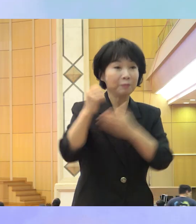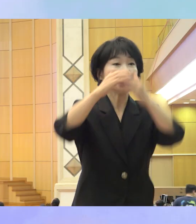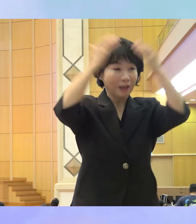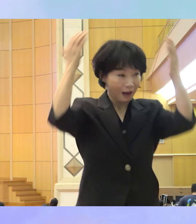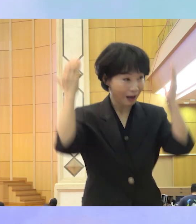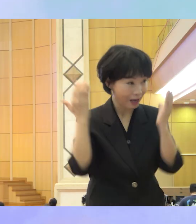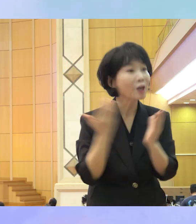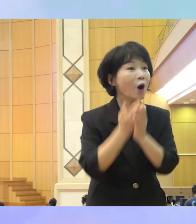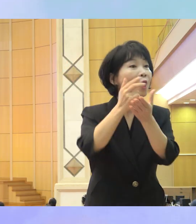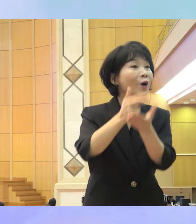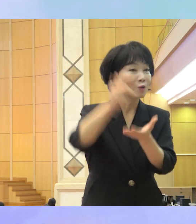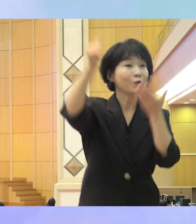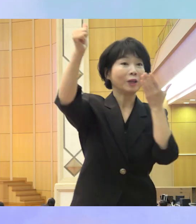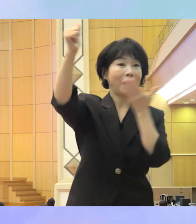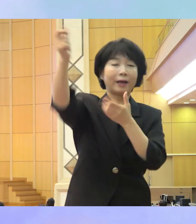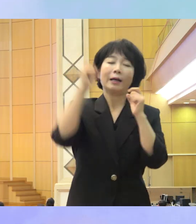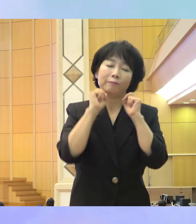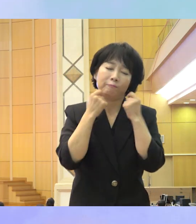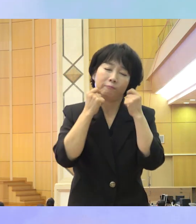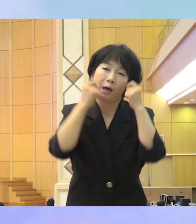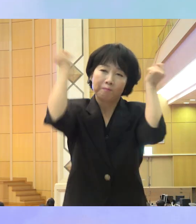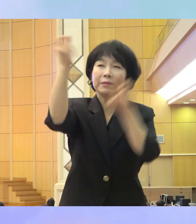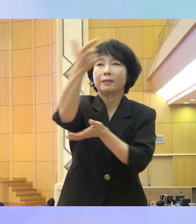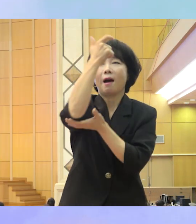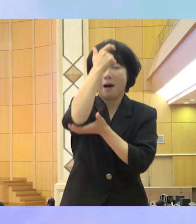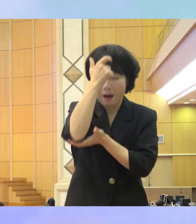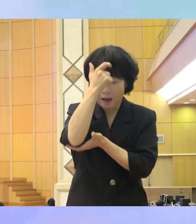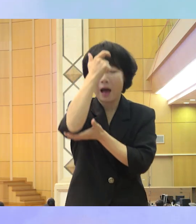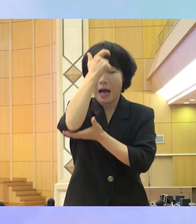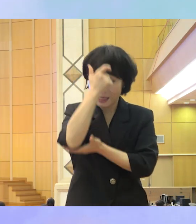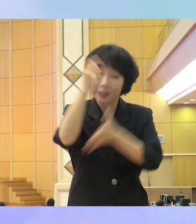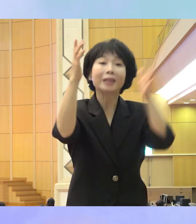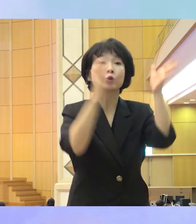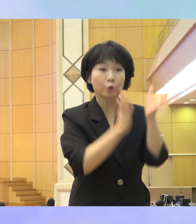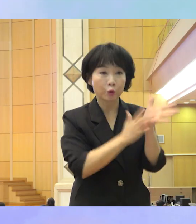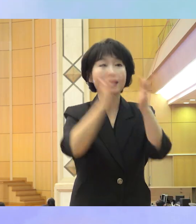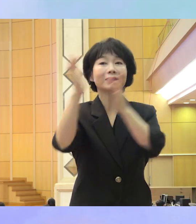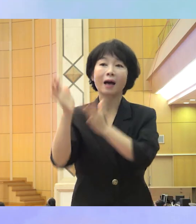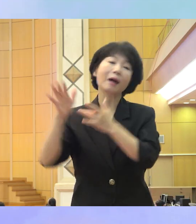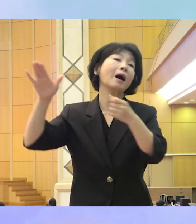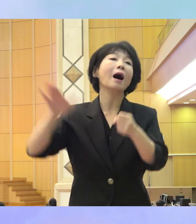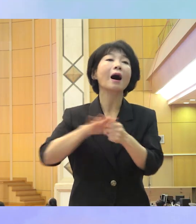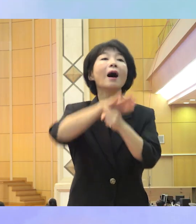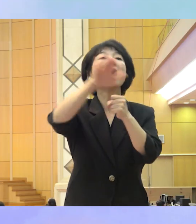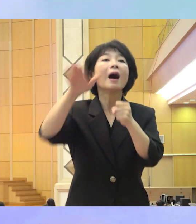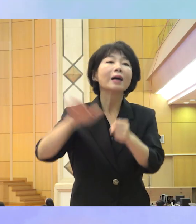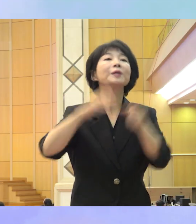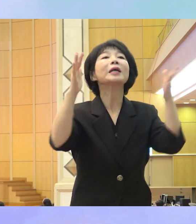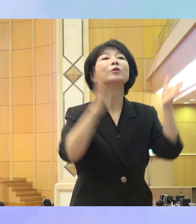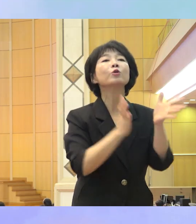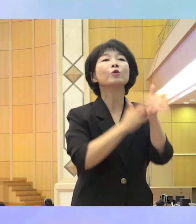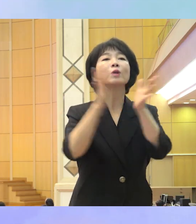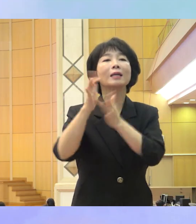나 힘을 다하여 주께 간구합니다. 예수의